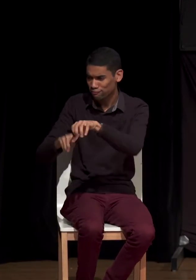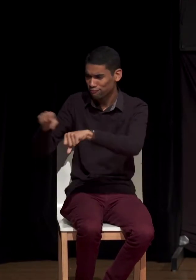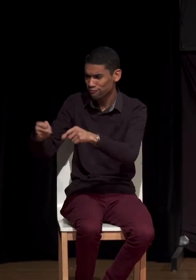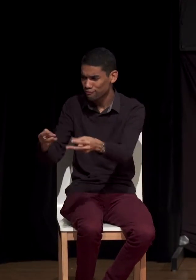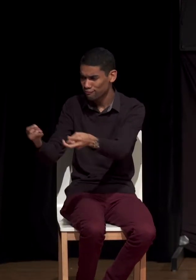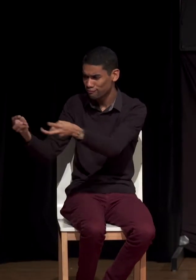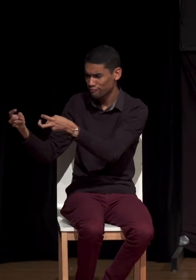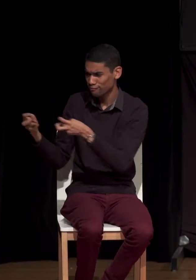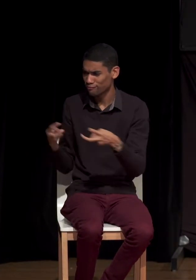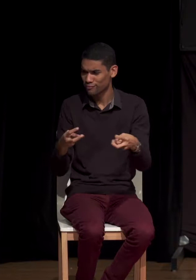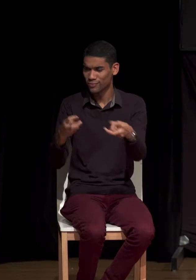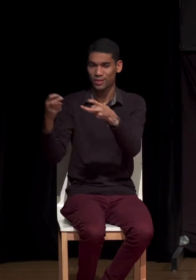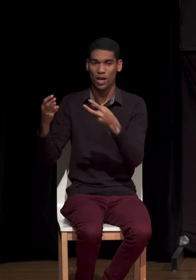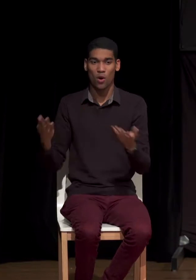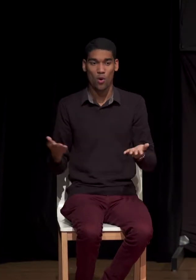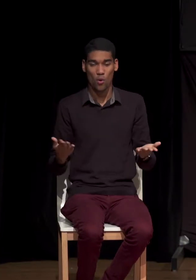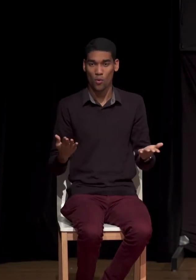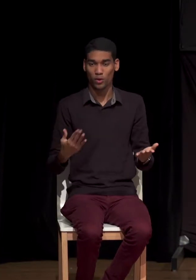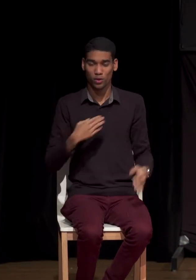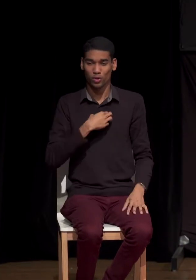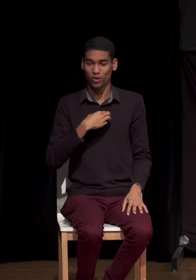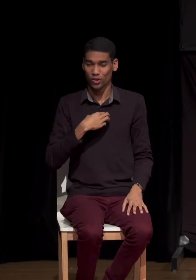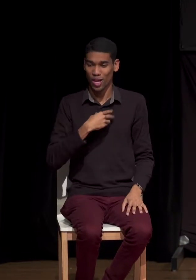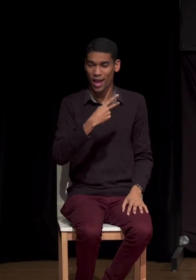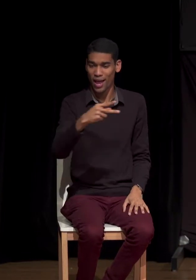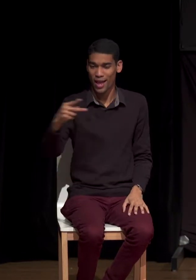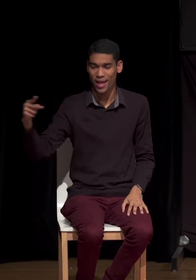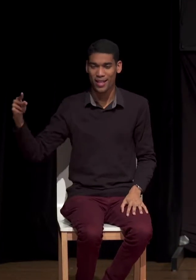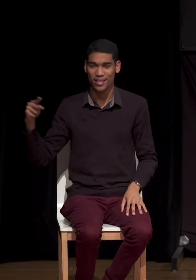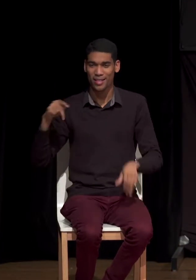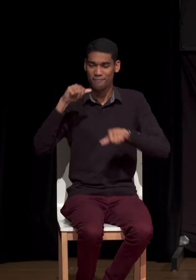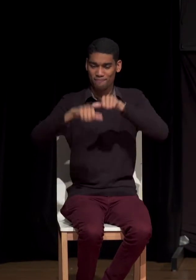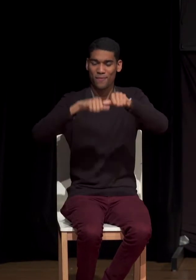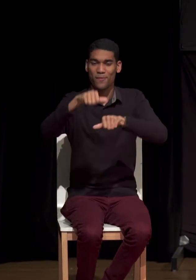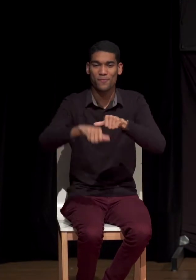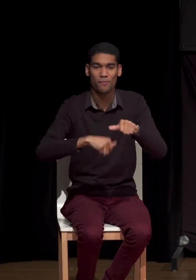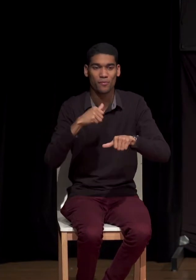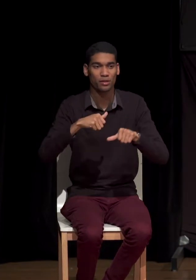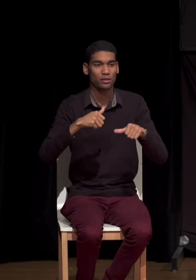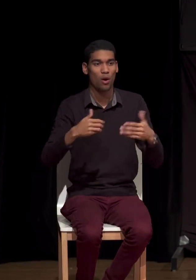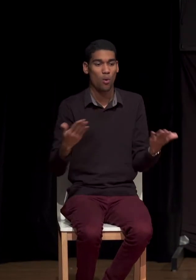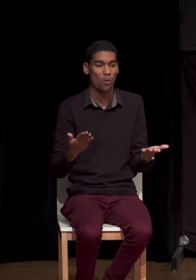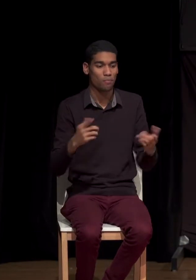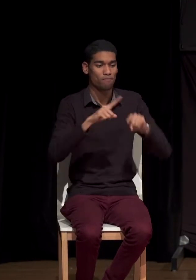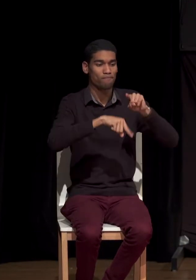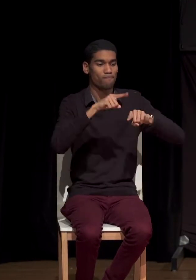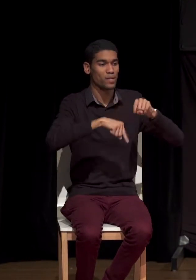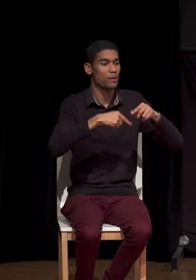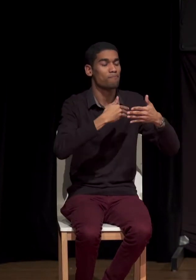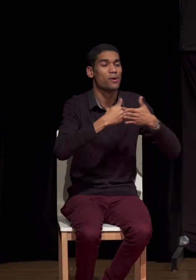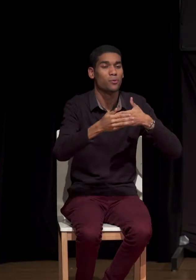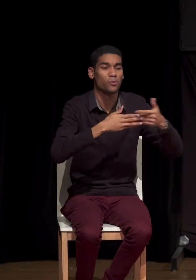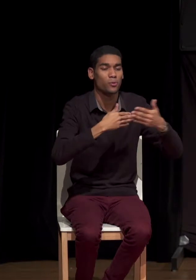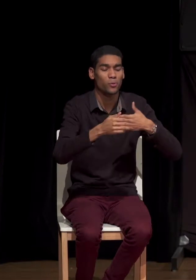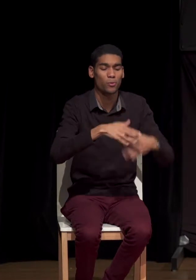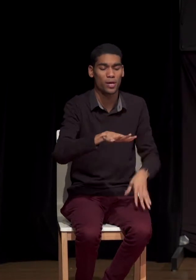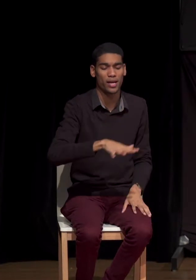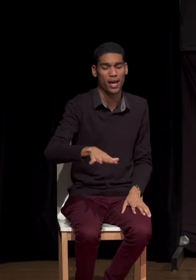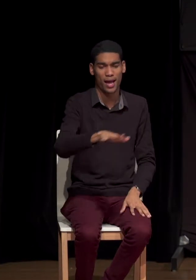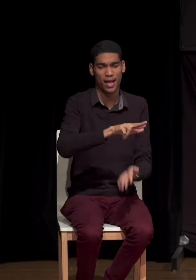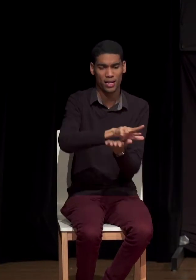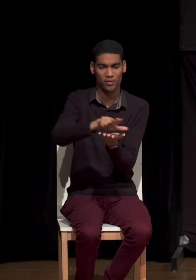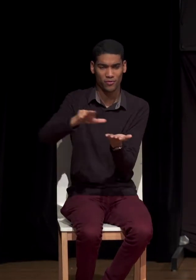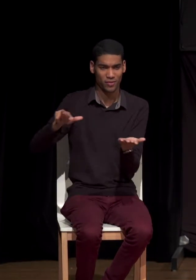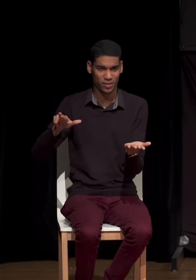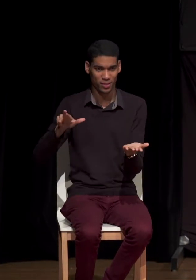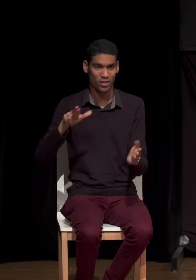transformações estéticas que nós temos visto. Gente, isso é material para todas as áreas de conhecimento. Ontem